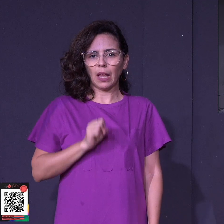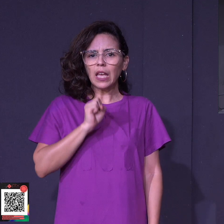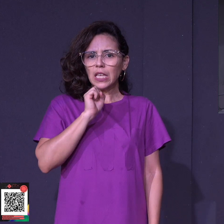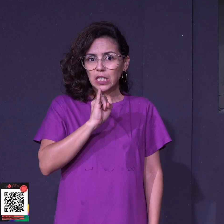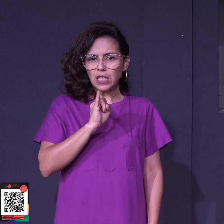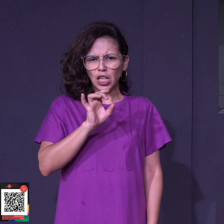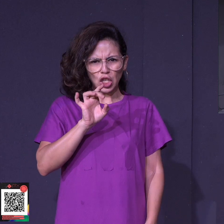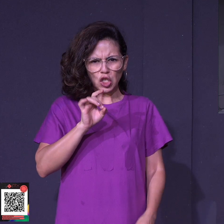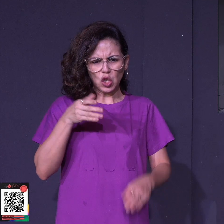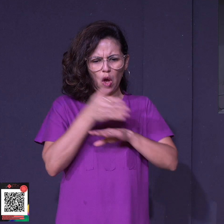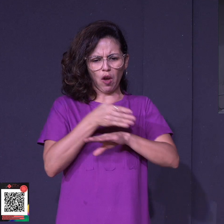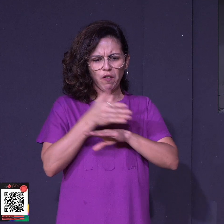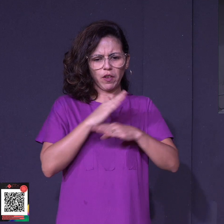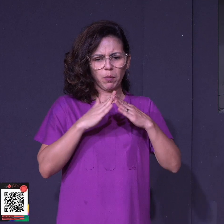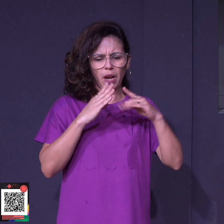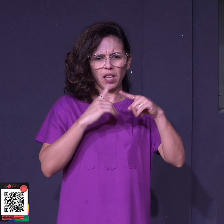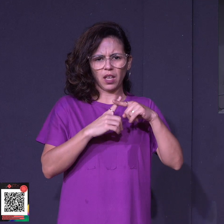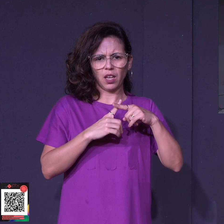Faz não.